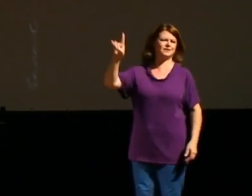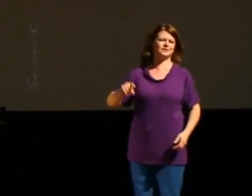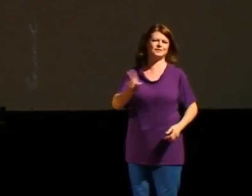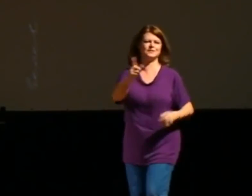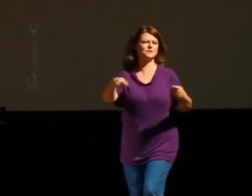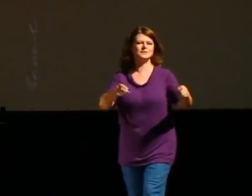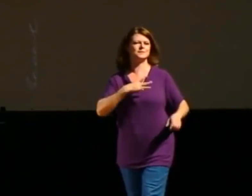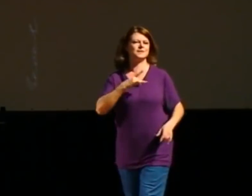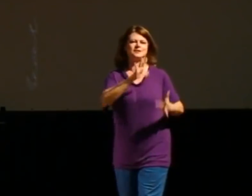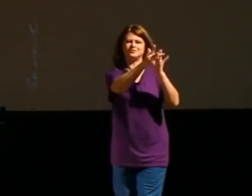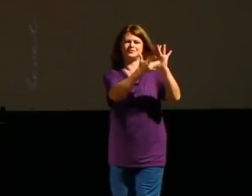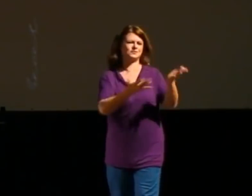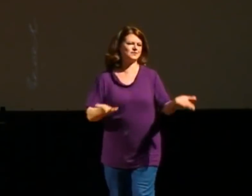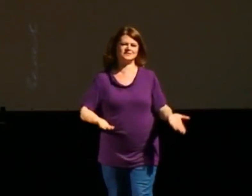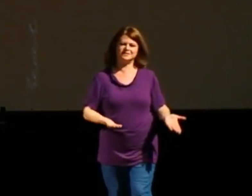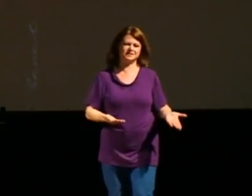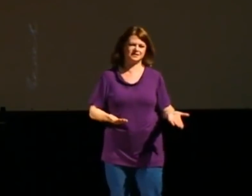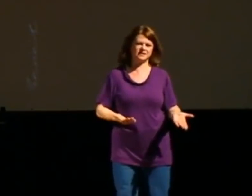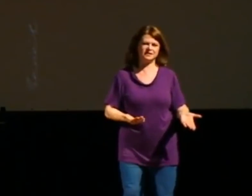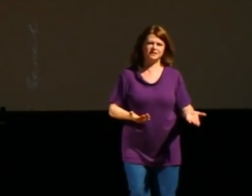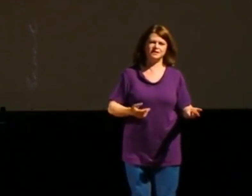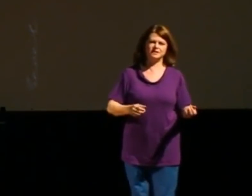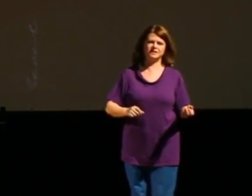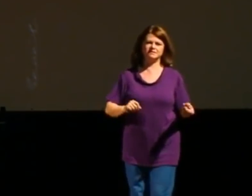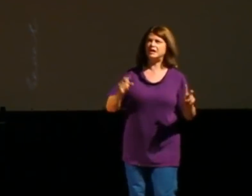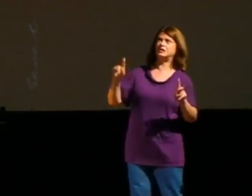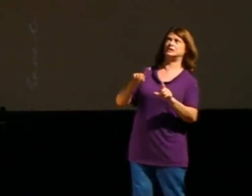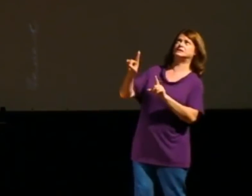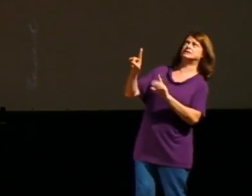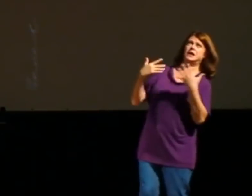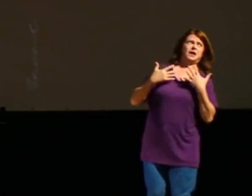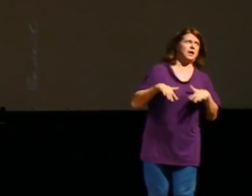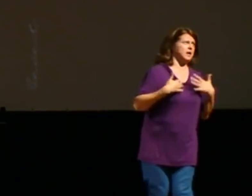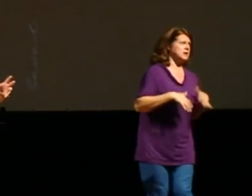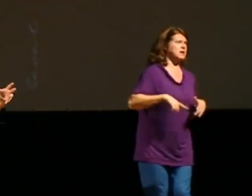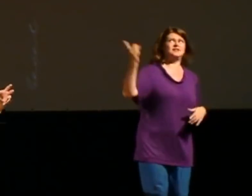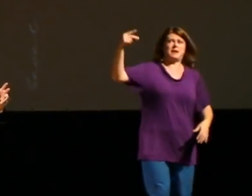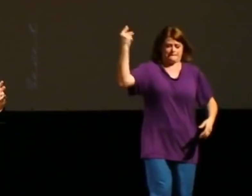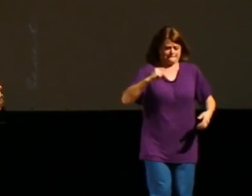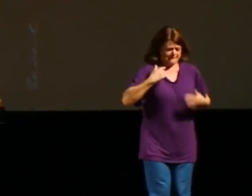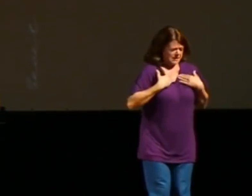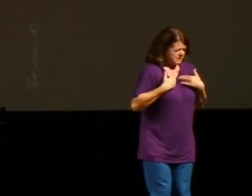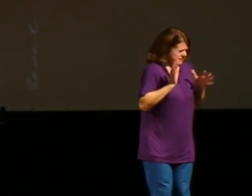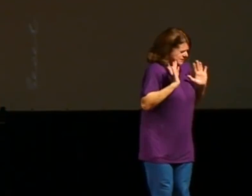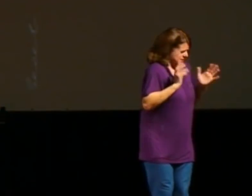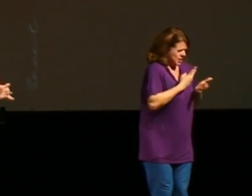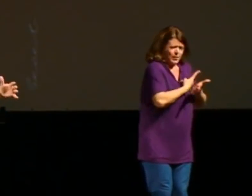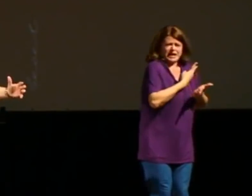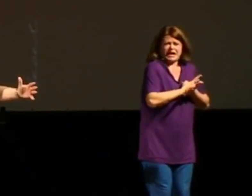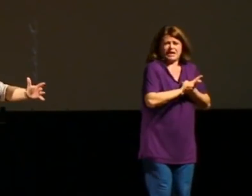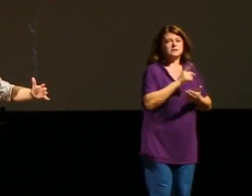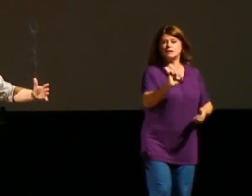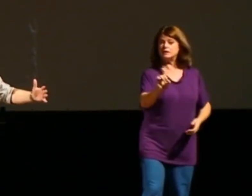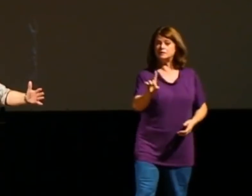Jesus. Você não pode olhar para Jesus como alguém que castigue, nem para Deus como alguém que pune. Quando a gente lê o